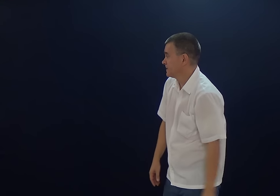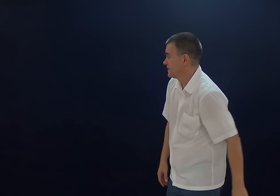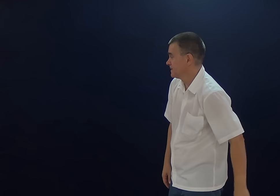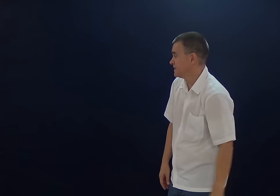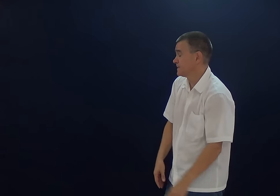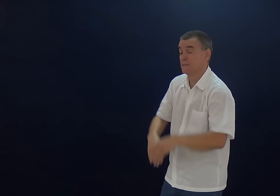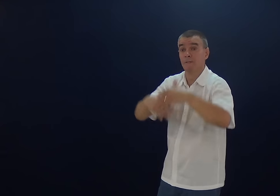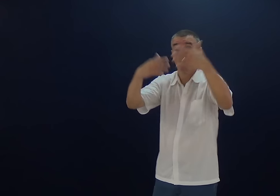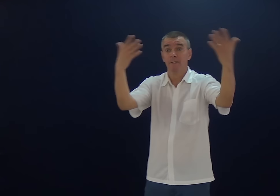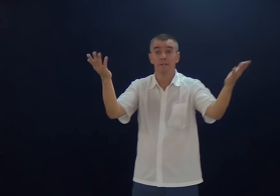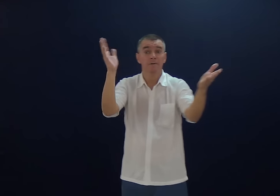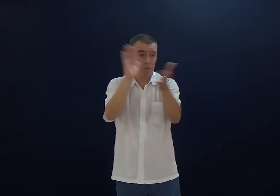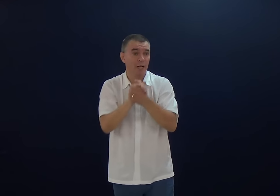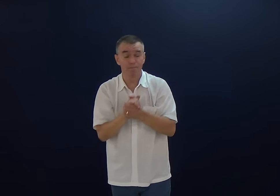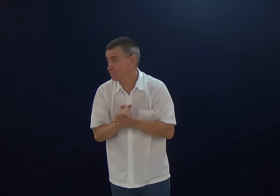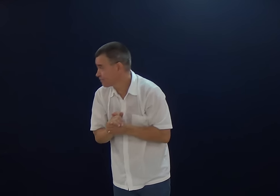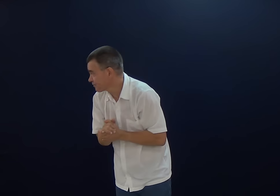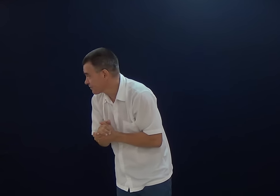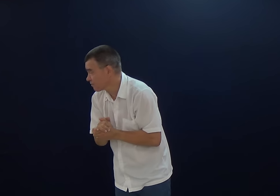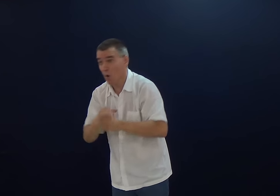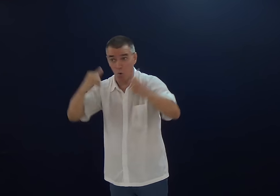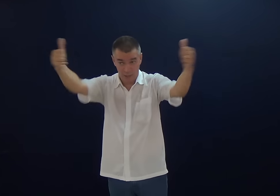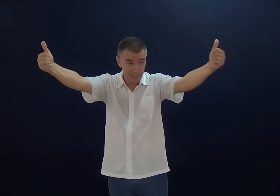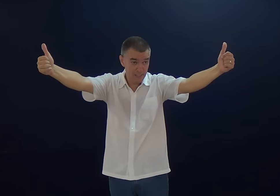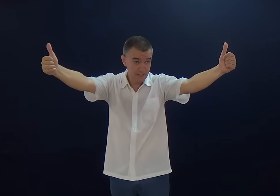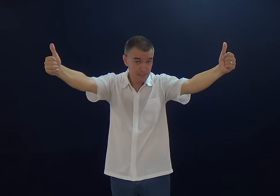você Então vamos lá